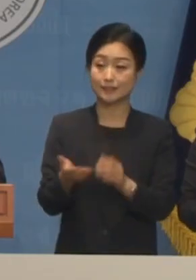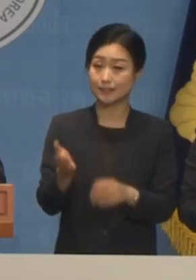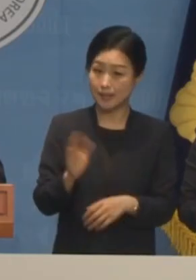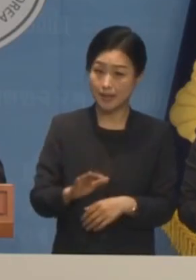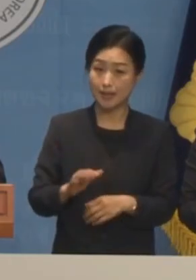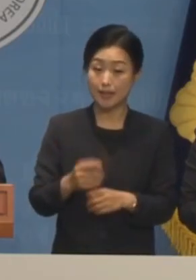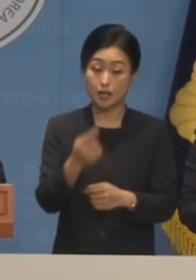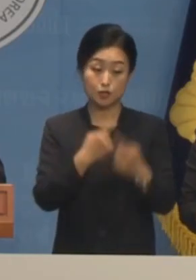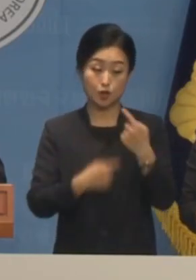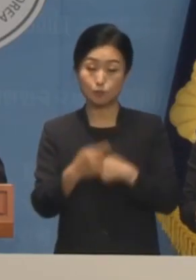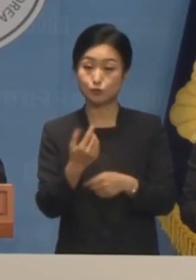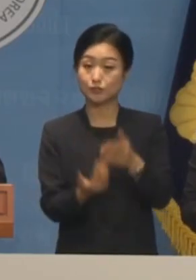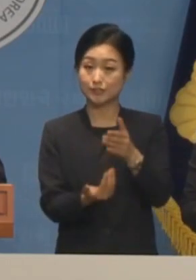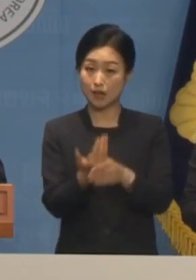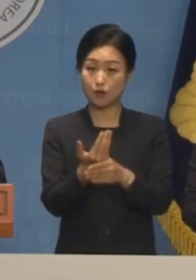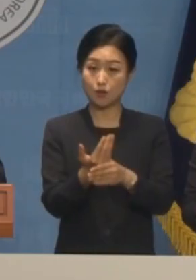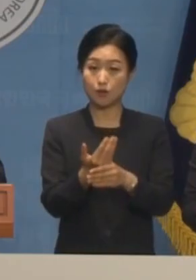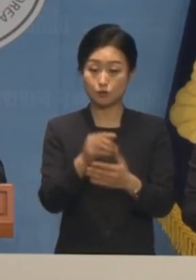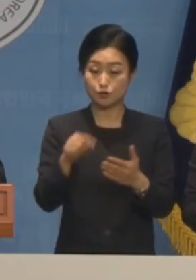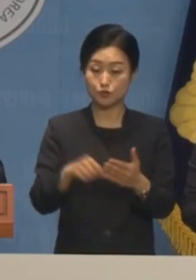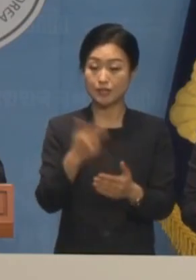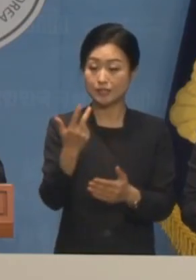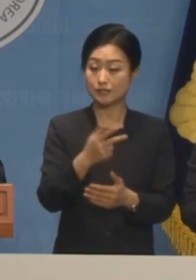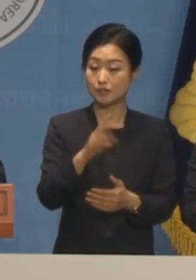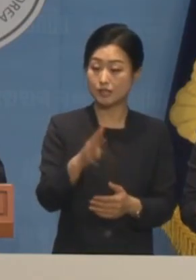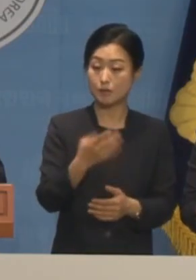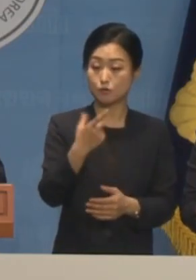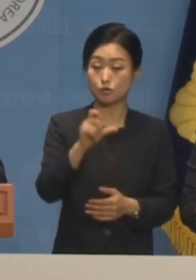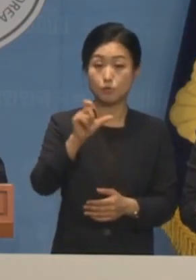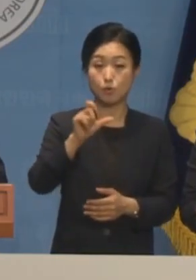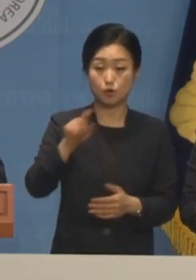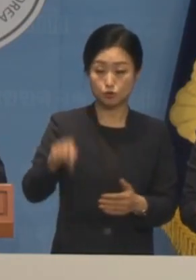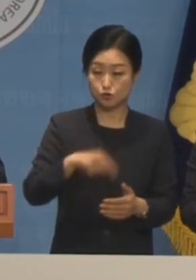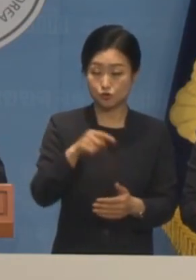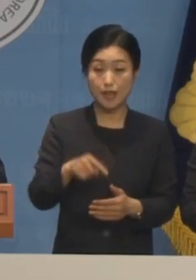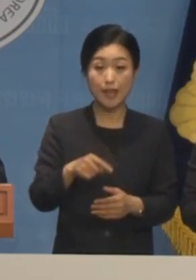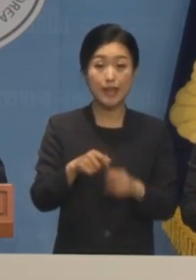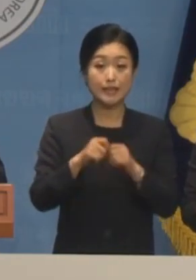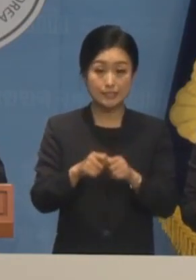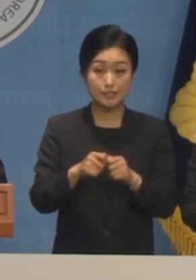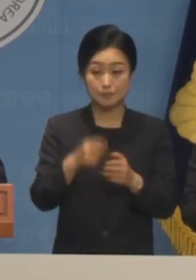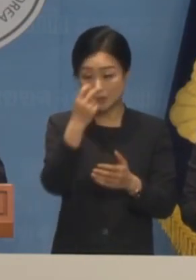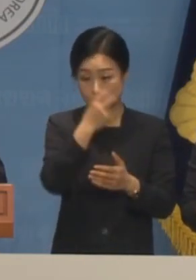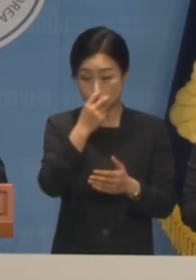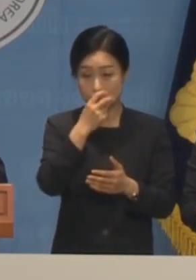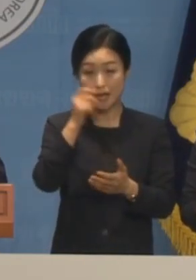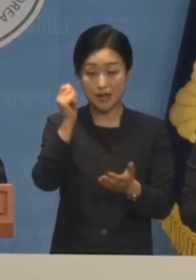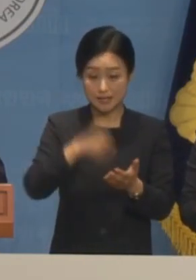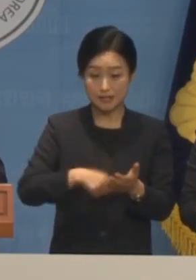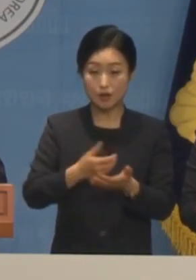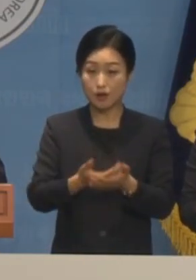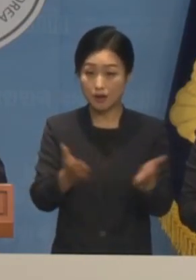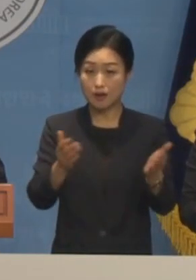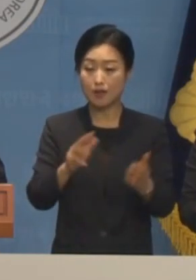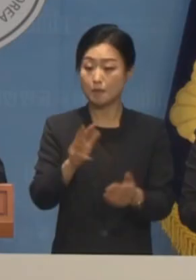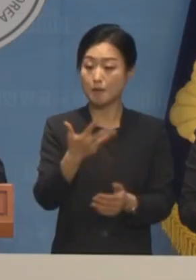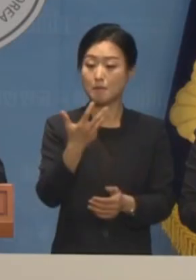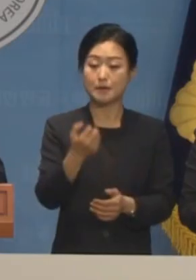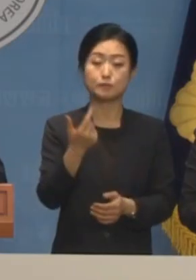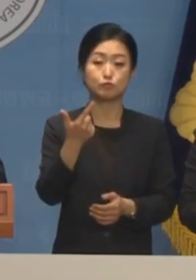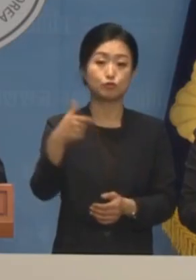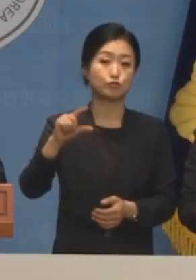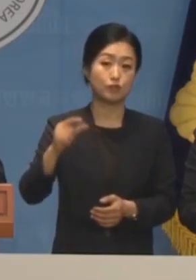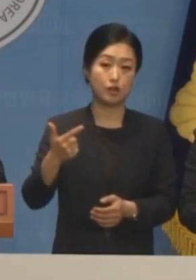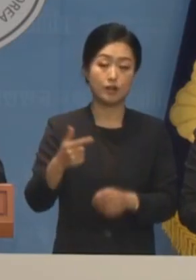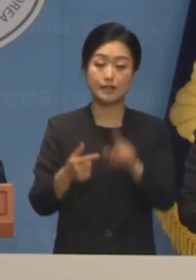접수 사건 중 총 7465 중 심의 의결 권수는 886